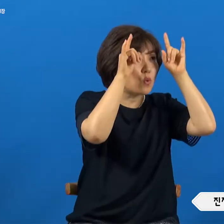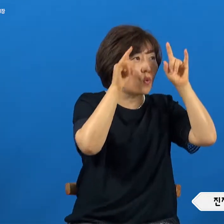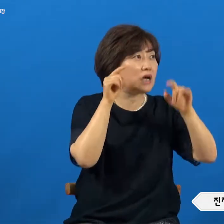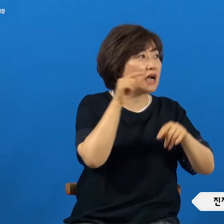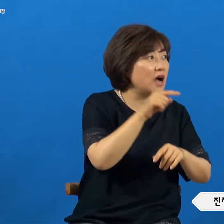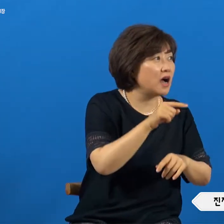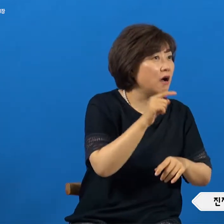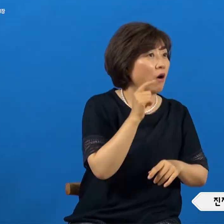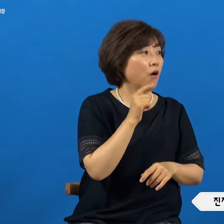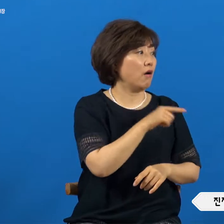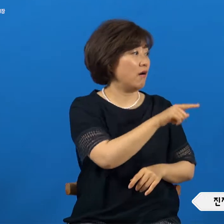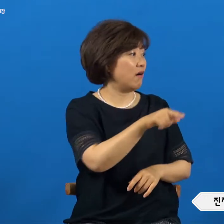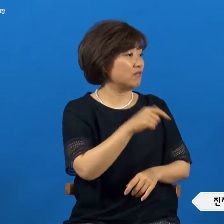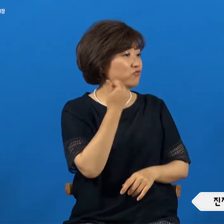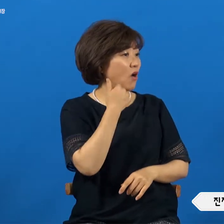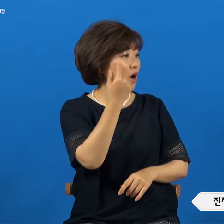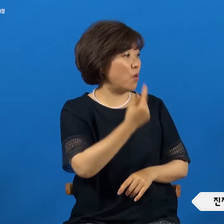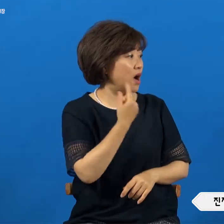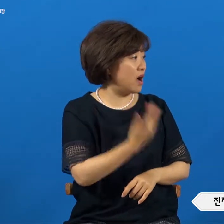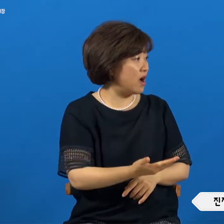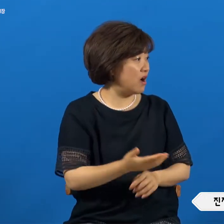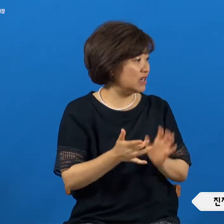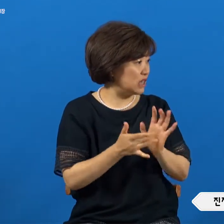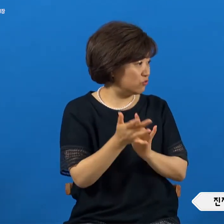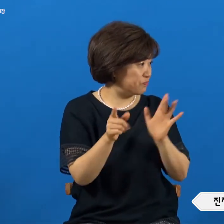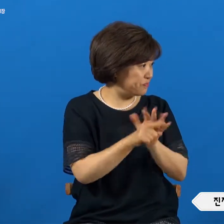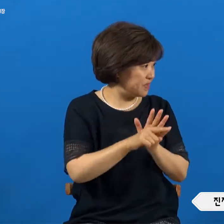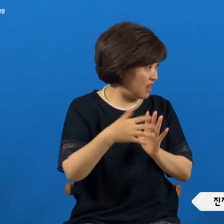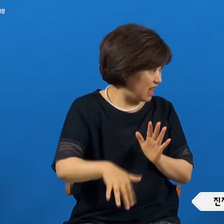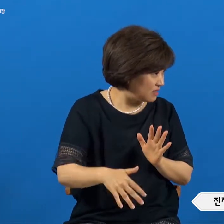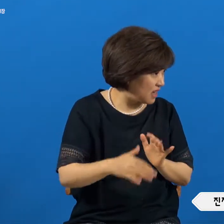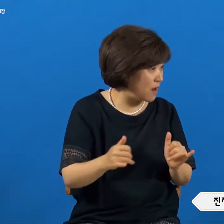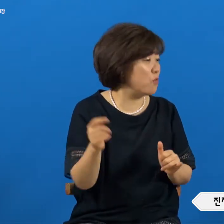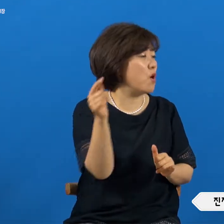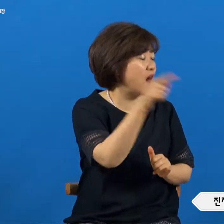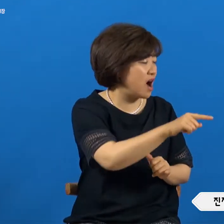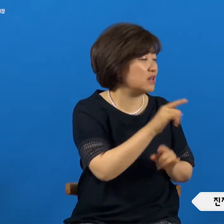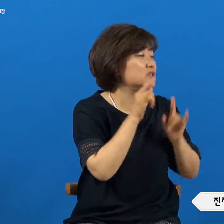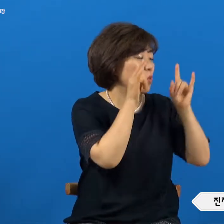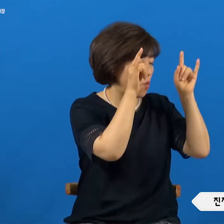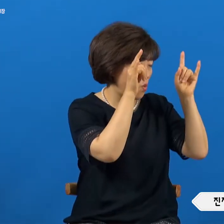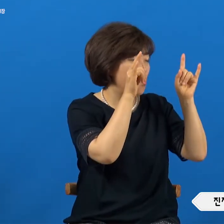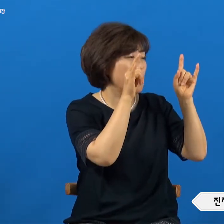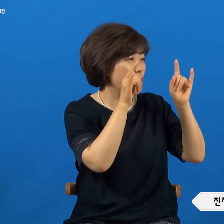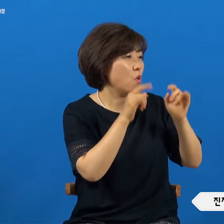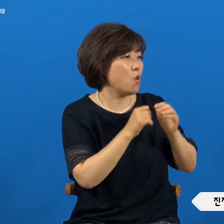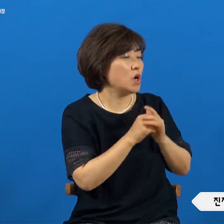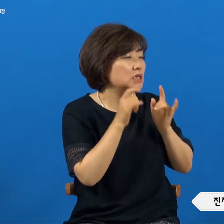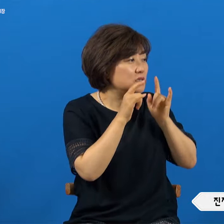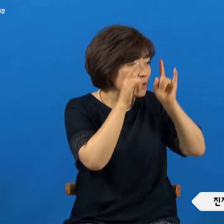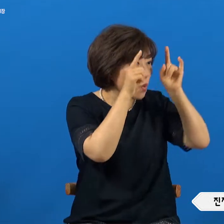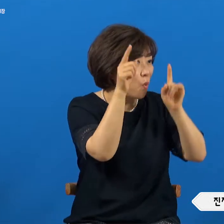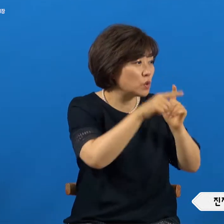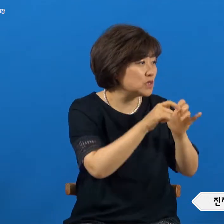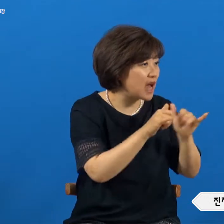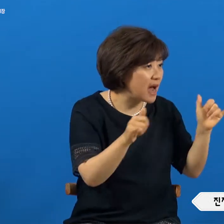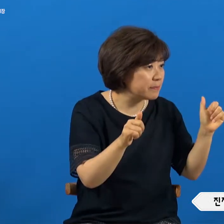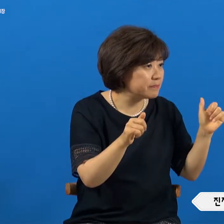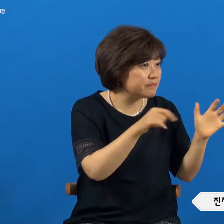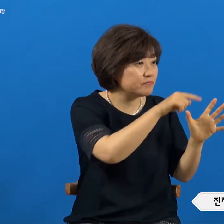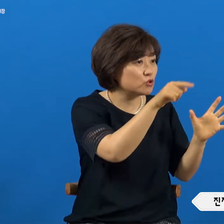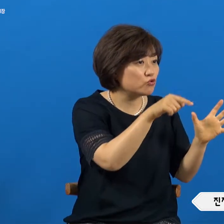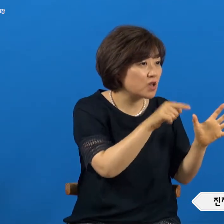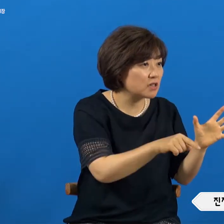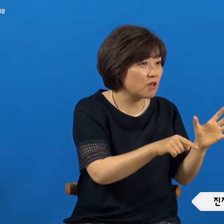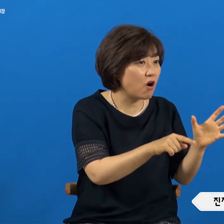누가 옵니까? 예수님을 영접하지 않은 사람들이 옵니다. 그래서 물었답니다. 지옥에 온 사람들